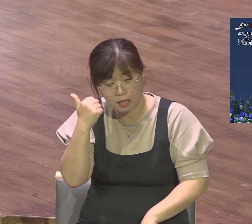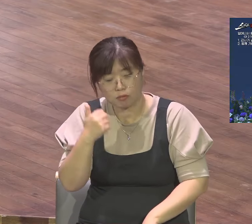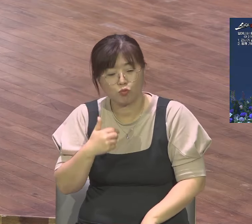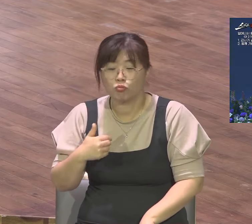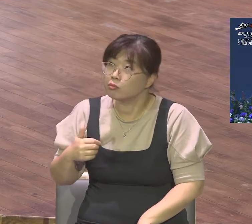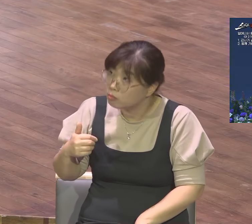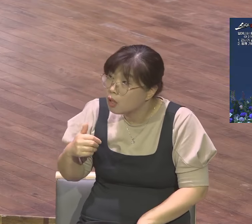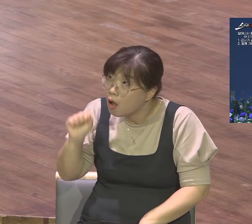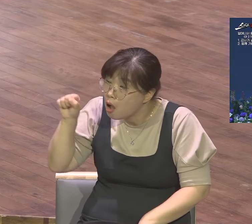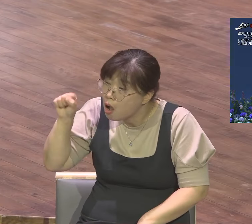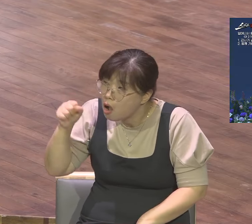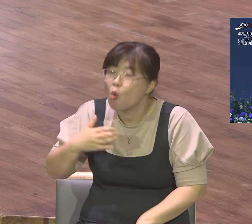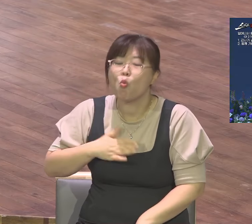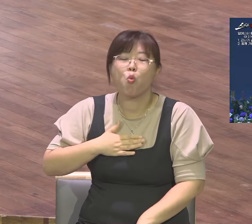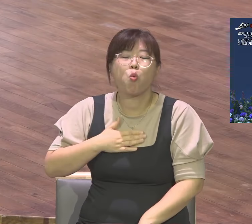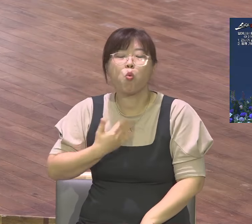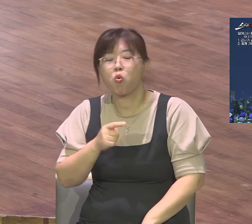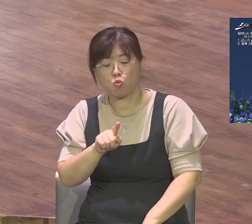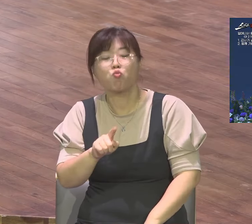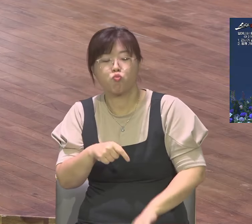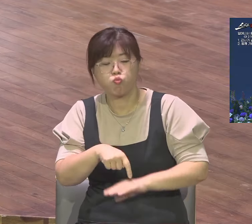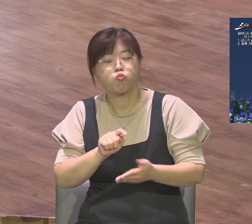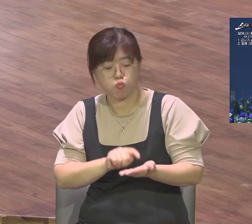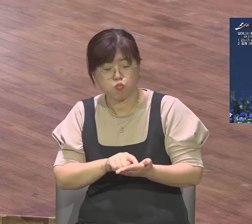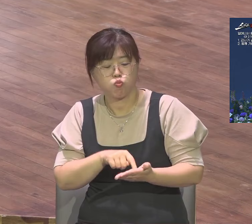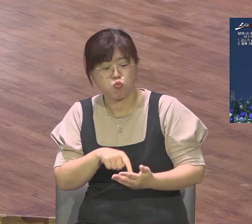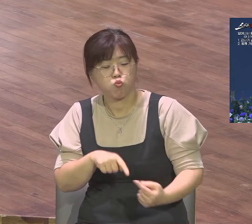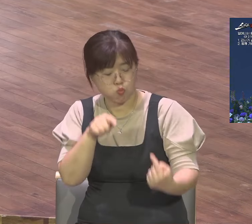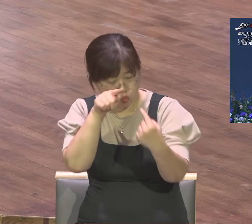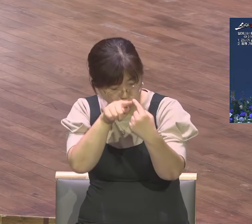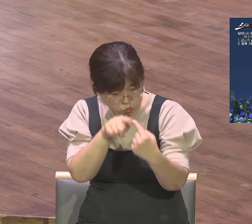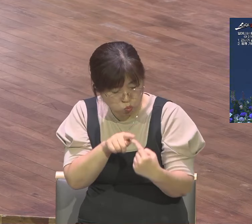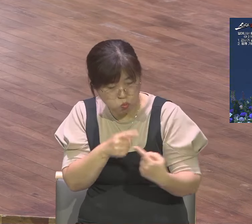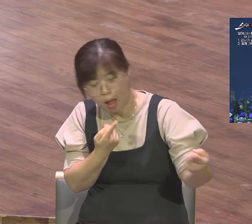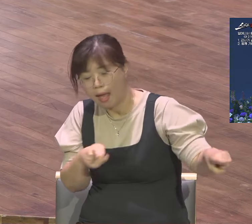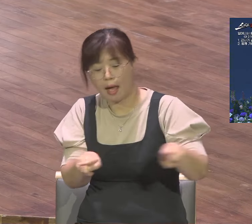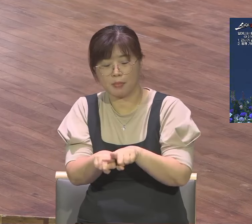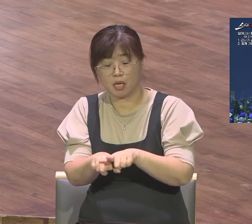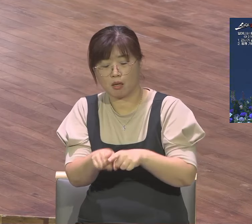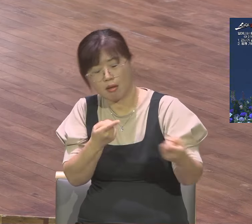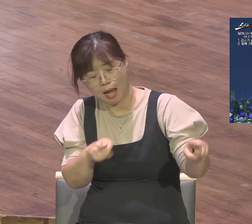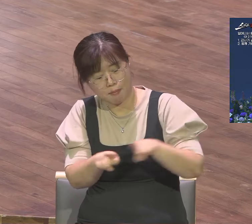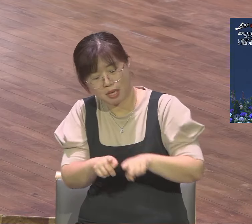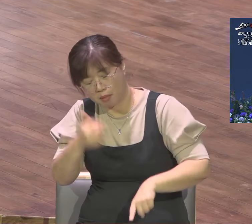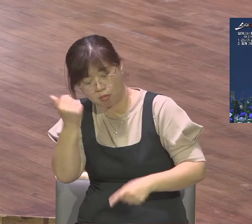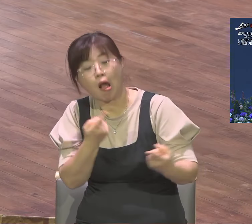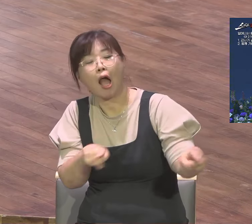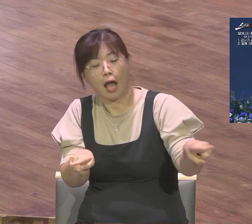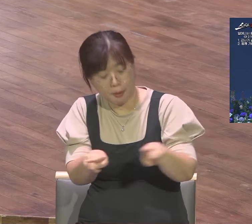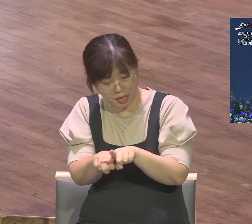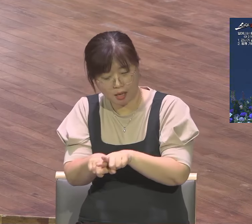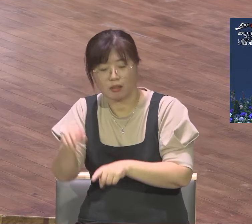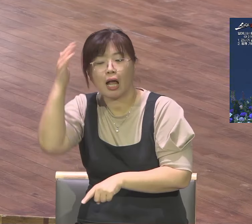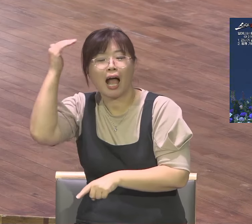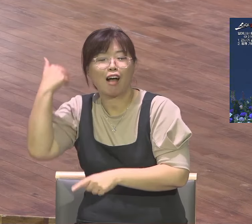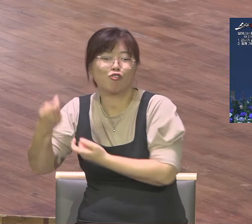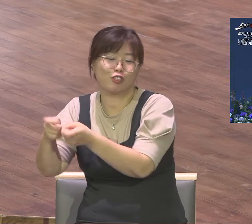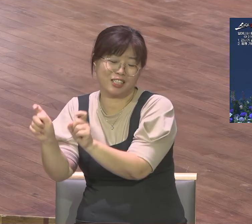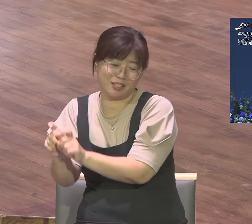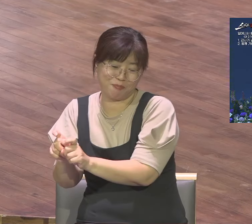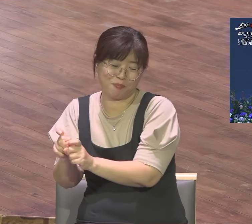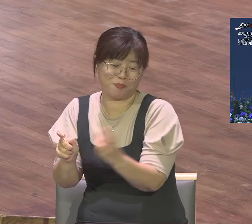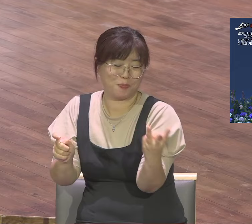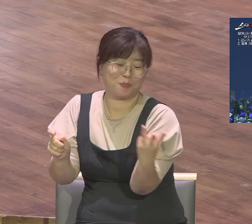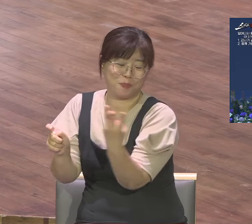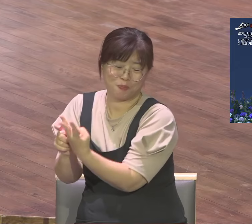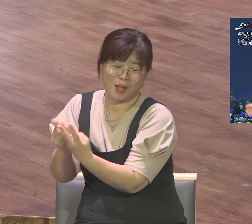겁니다. 함께. 우리 교회 불이 얼마나 좋아요. 얼마나 좋습니까?